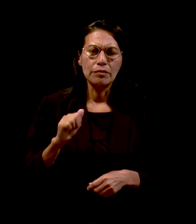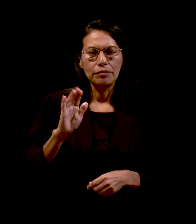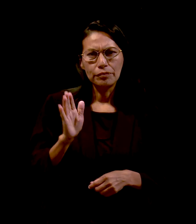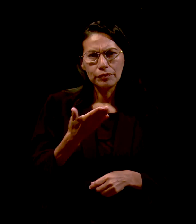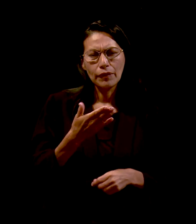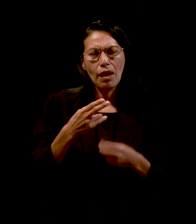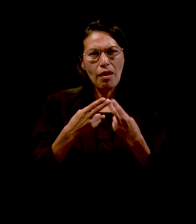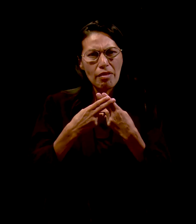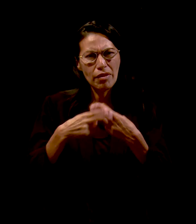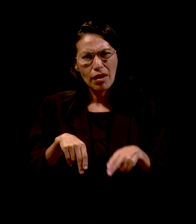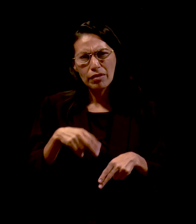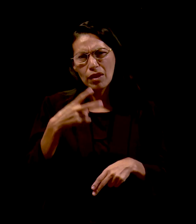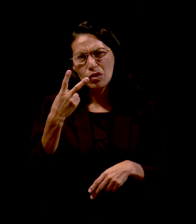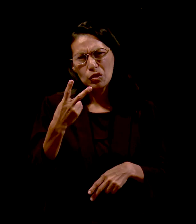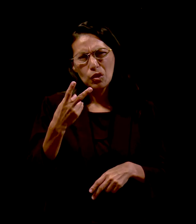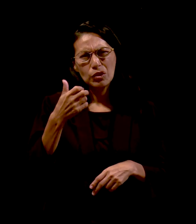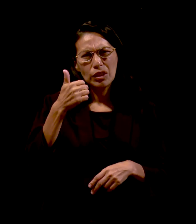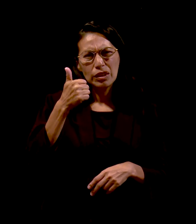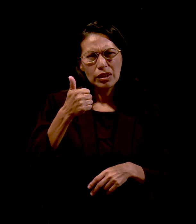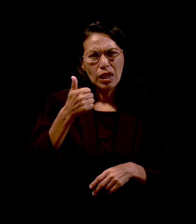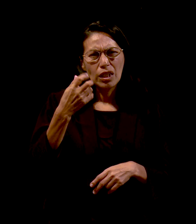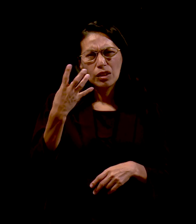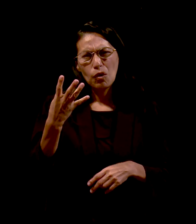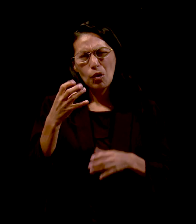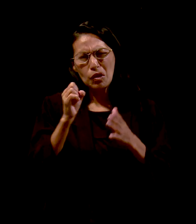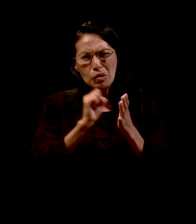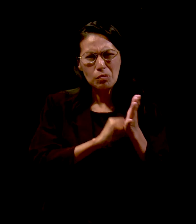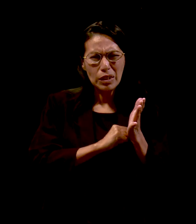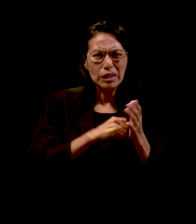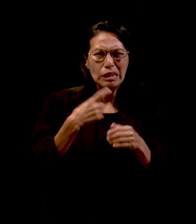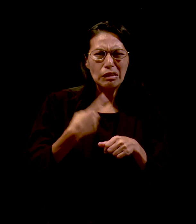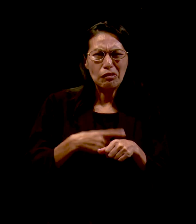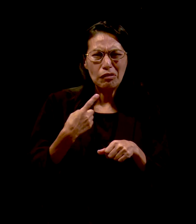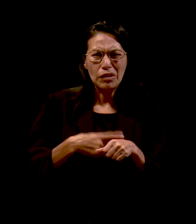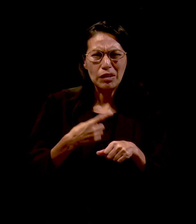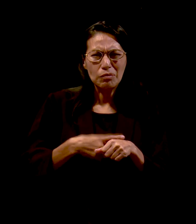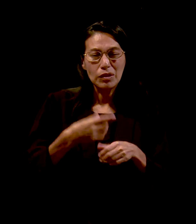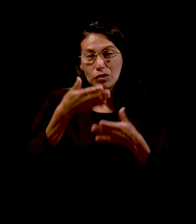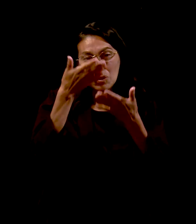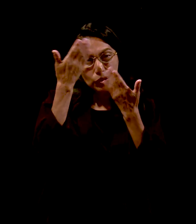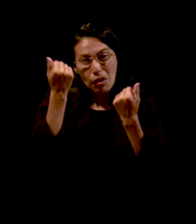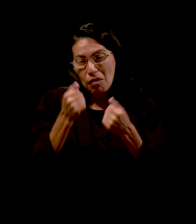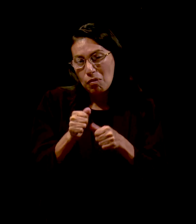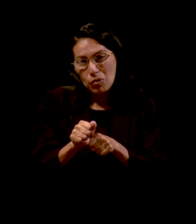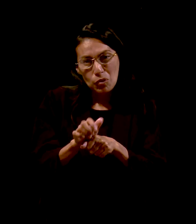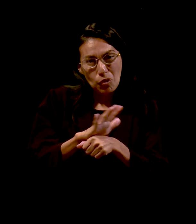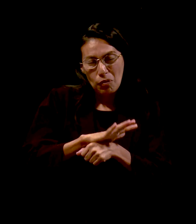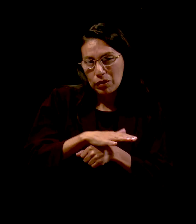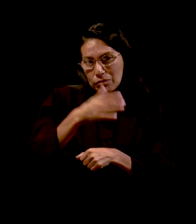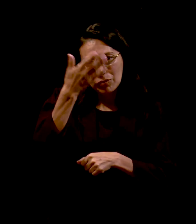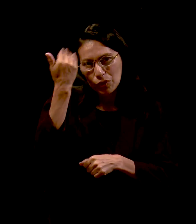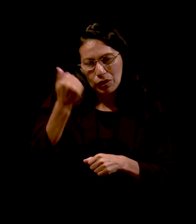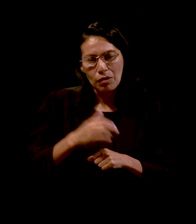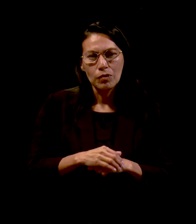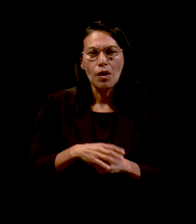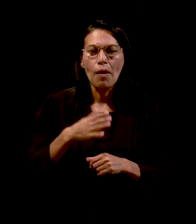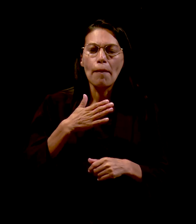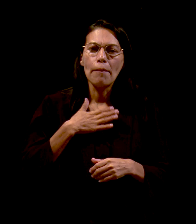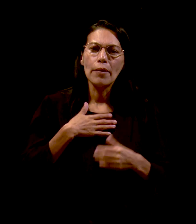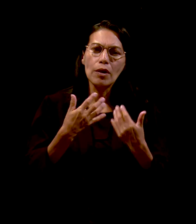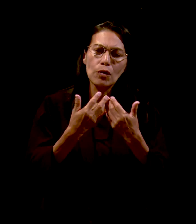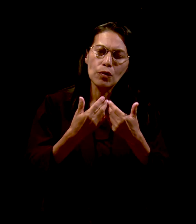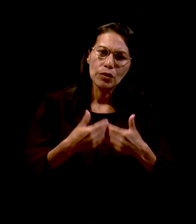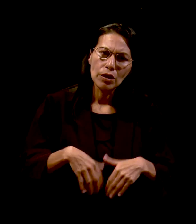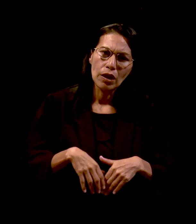nietas citas de 6 y 4 meses están enfermas no sabemos si es co beat y por mi cuñado